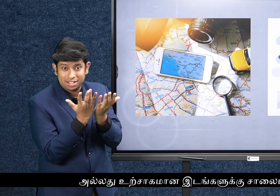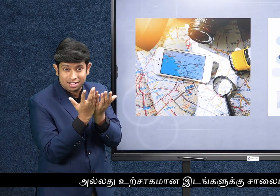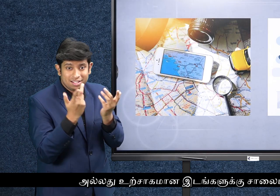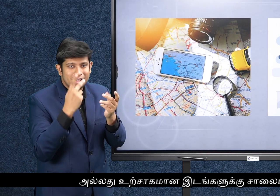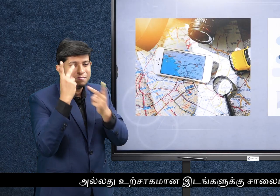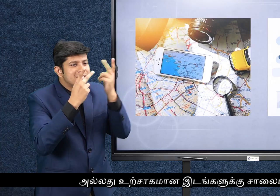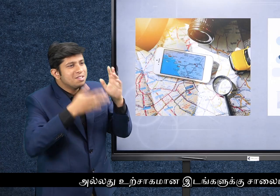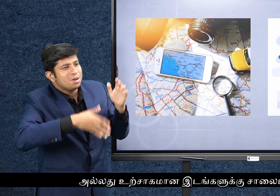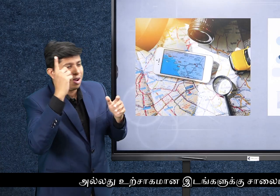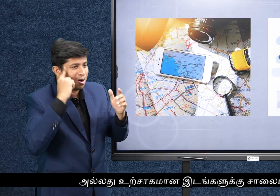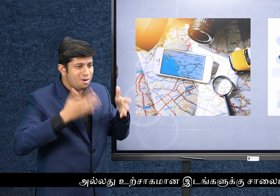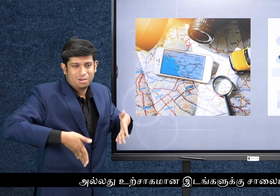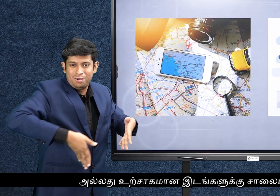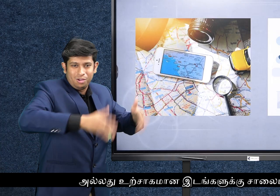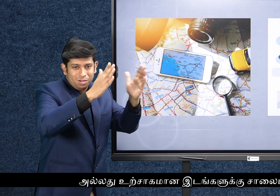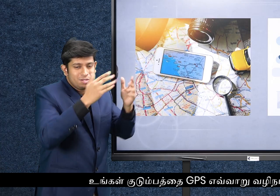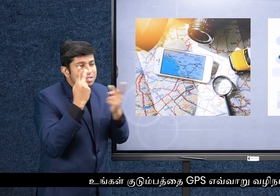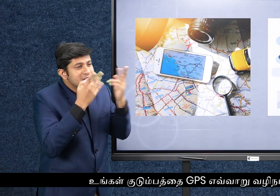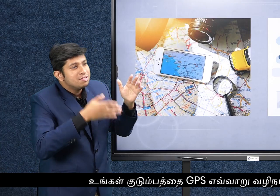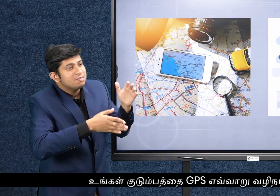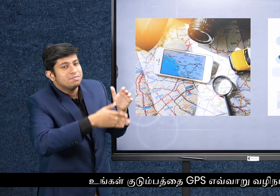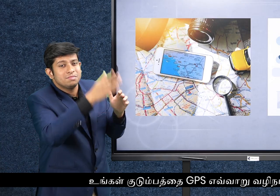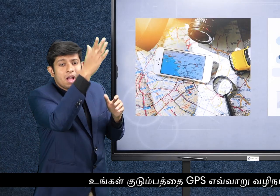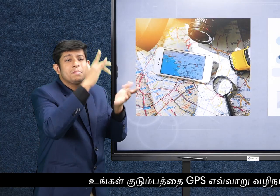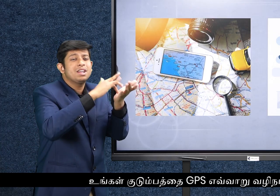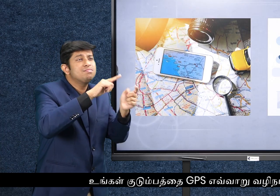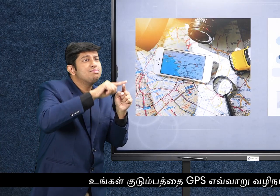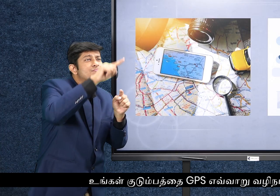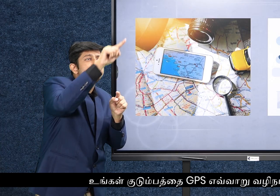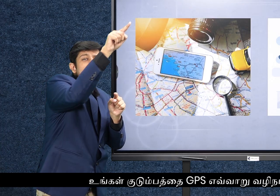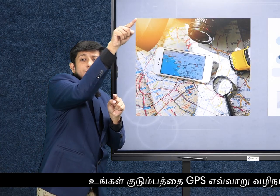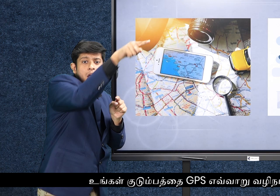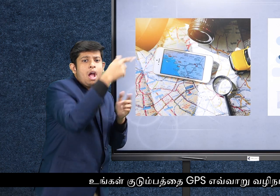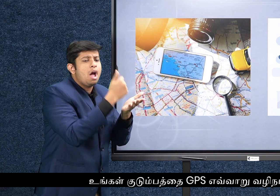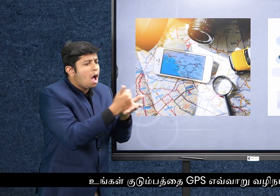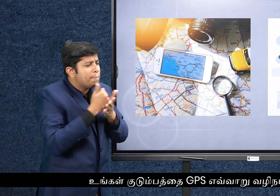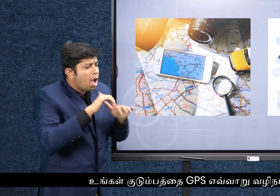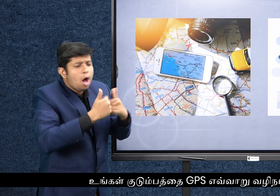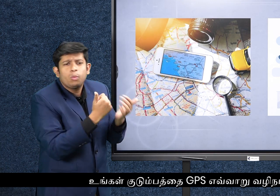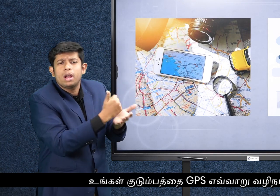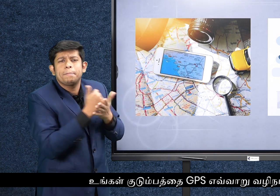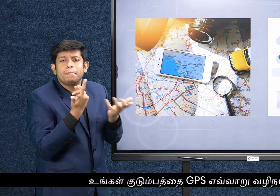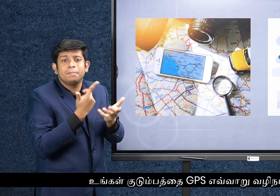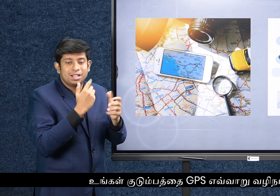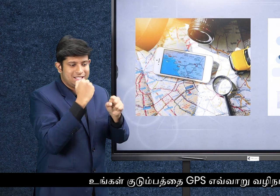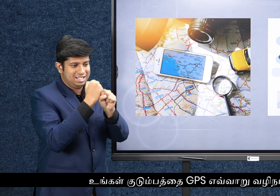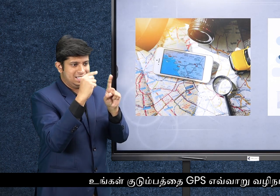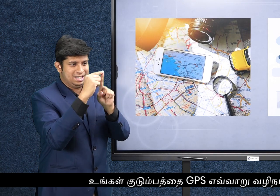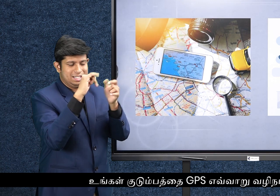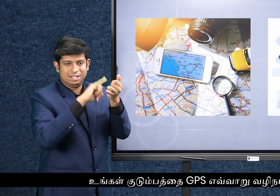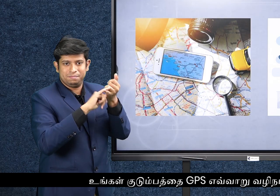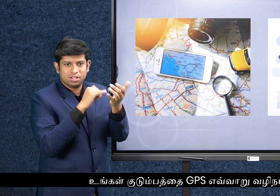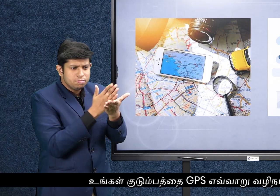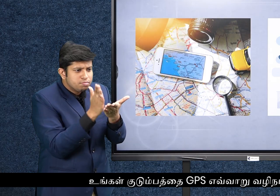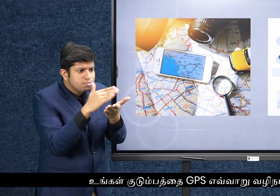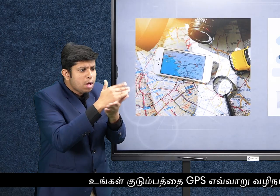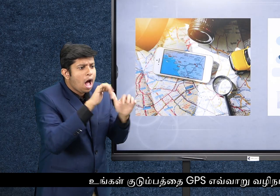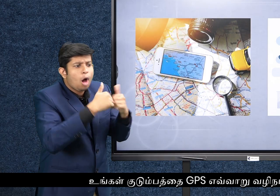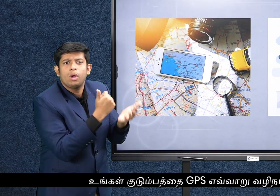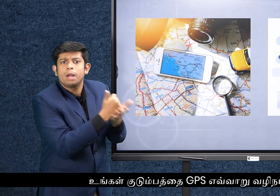இடங்களுக்கு சாலை பயணத்தில் உங்கள் குடும்பத்தை ஜிபிஎஸ் எவ்வாறு வழிநடத்துகிறது? இன்று பிரிவு